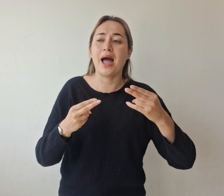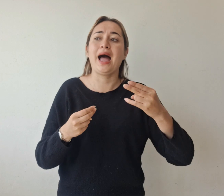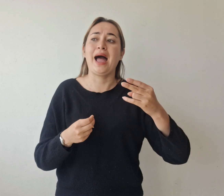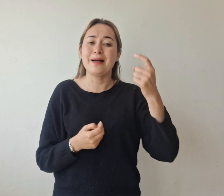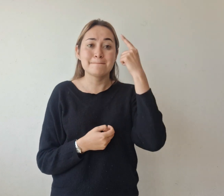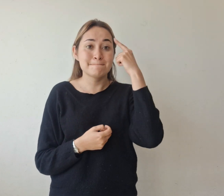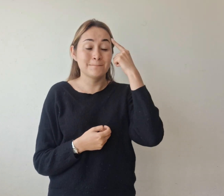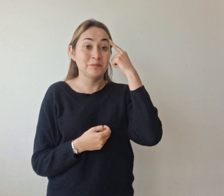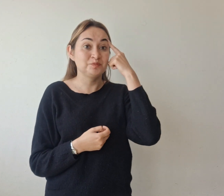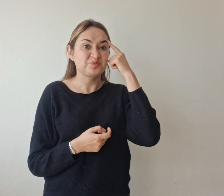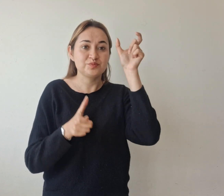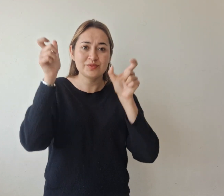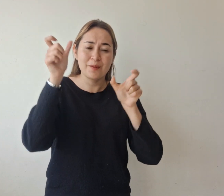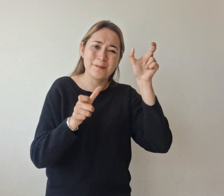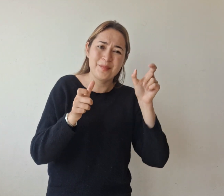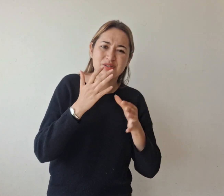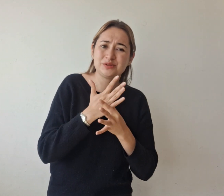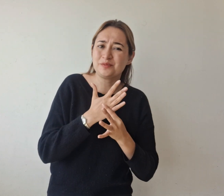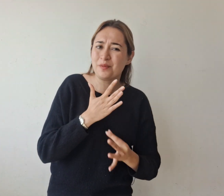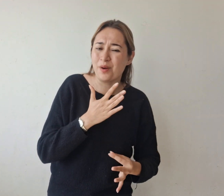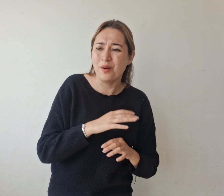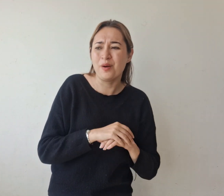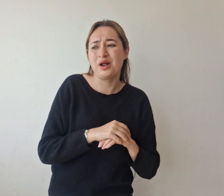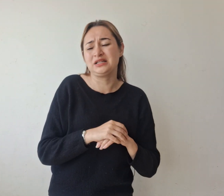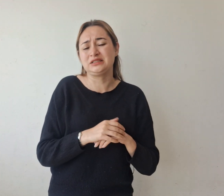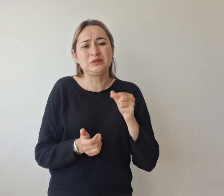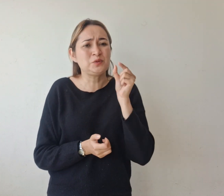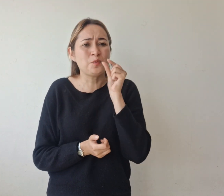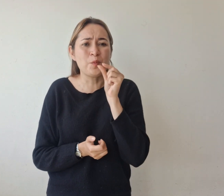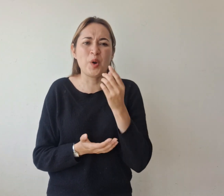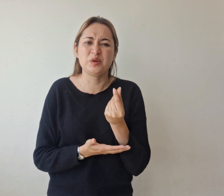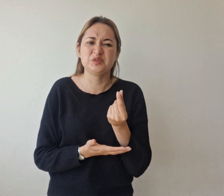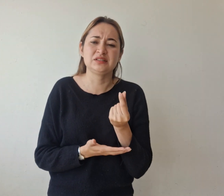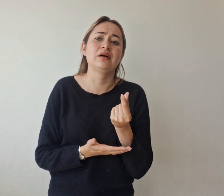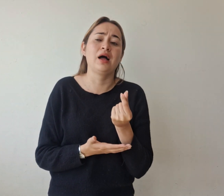personas de escasos recursos y sobre todo en nuestros animalitos